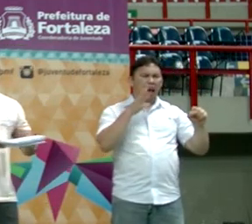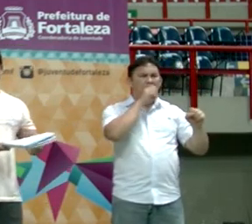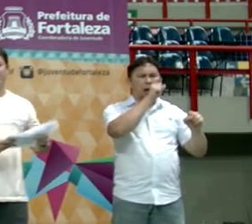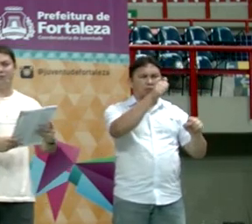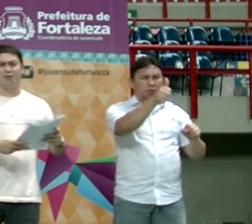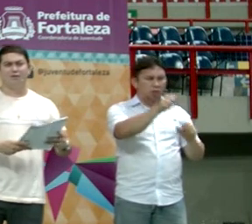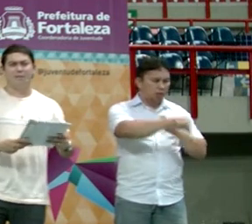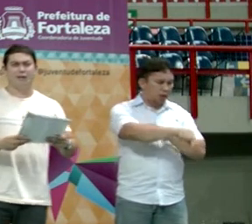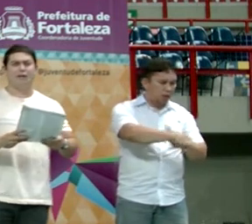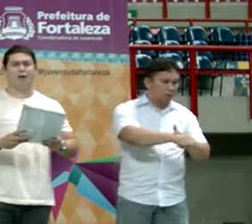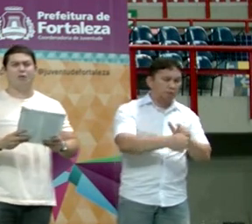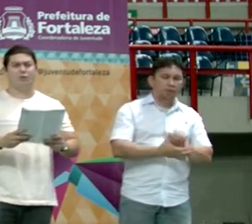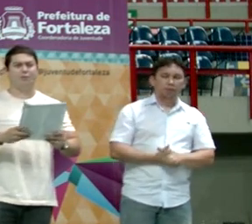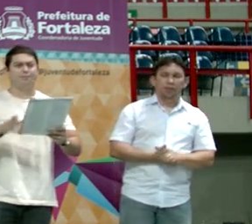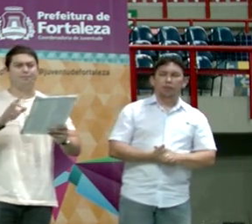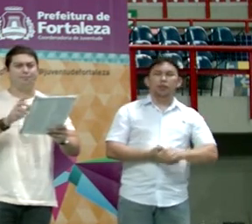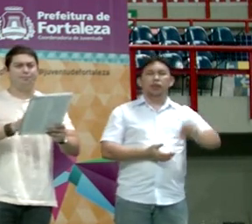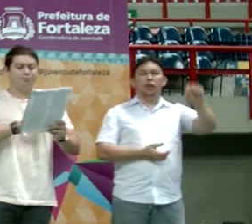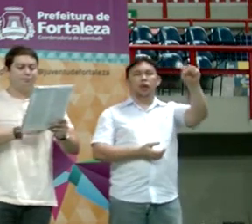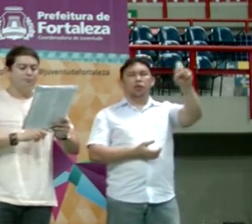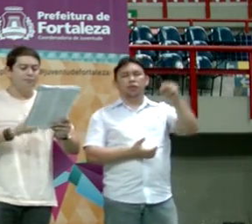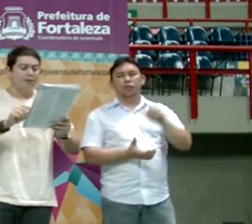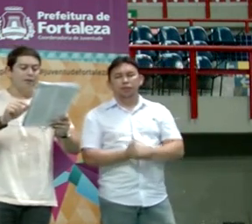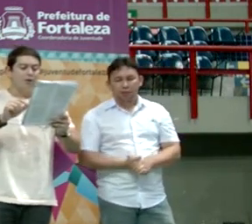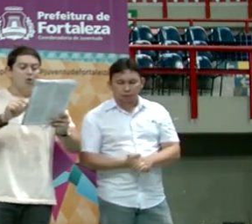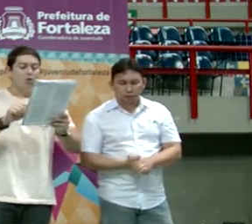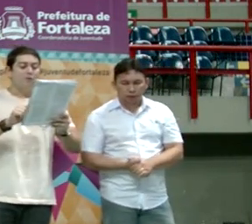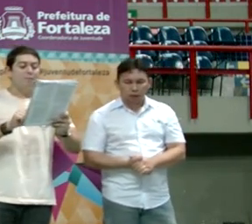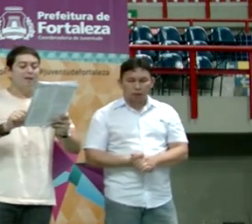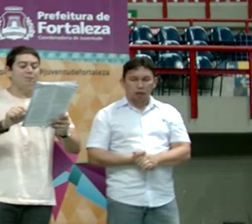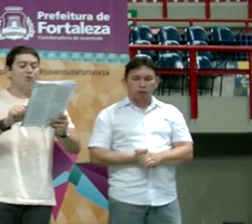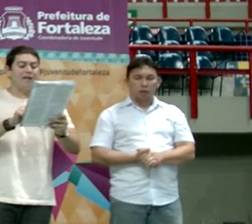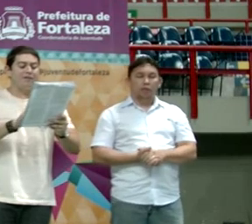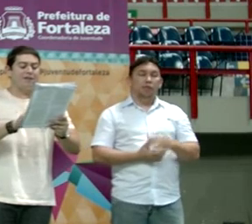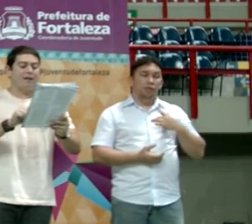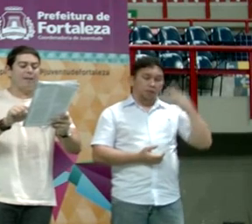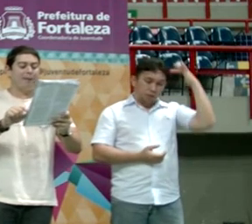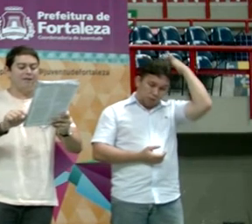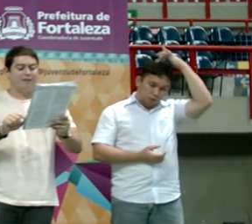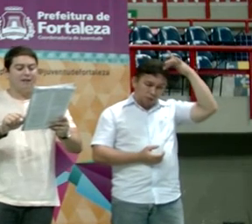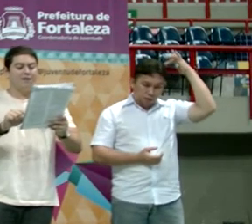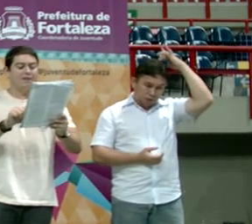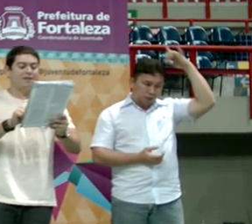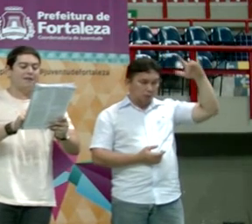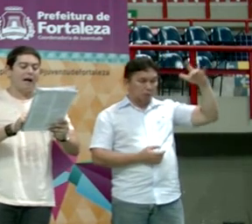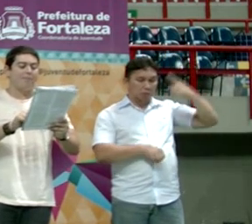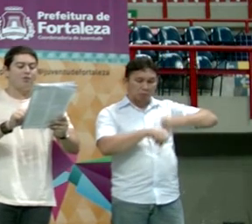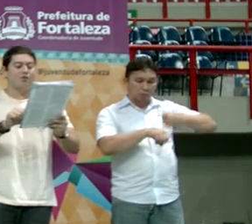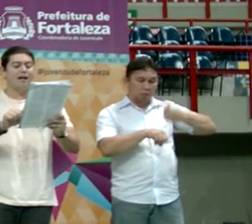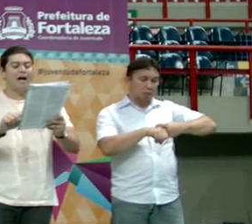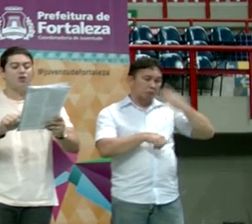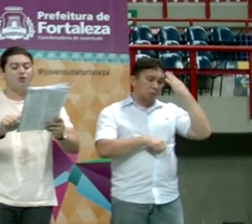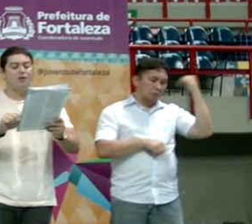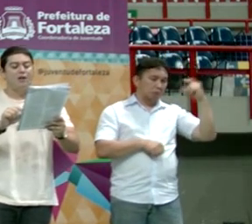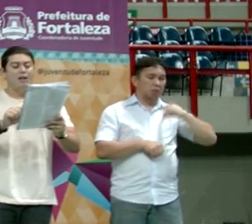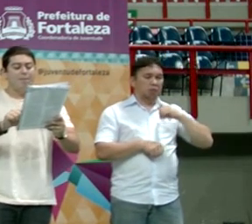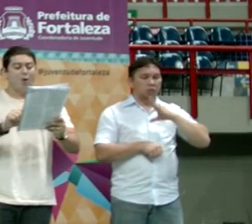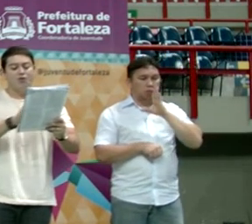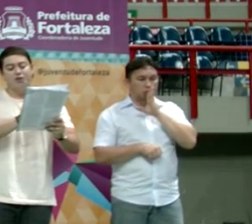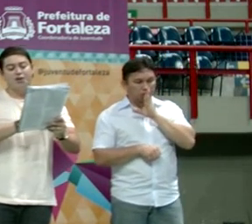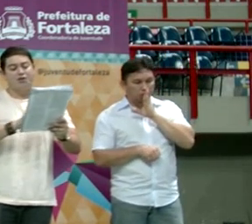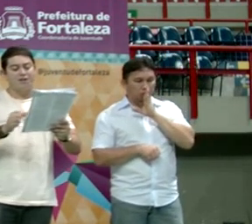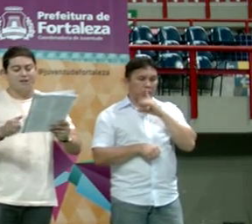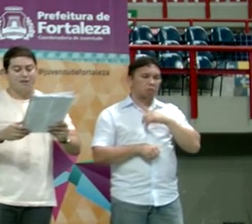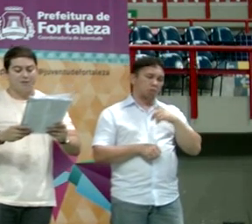Tá certo? É rápido. Vamos aqui na 8. Os bispos devem ser irrepreensíveis, sábios, castos